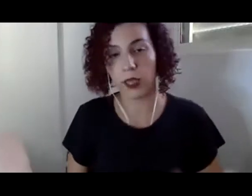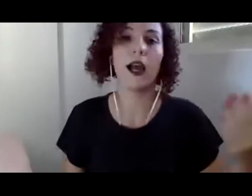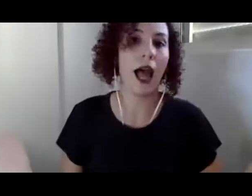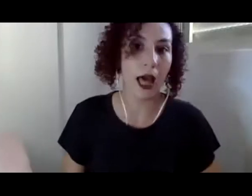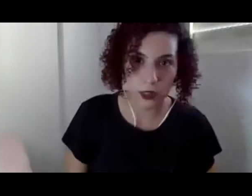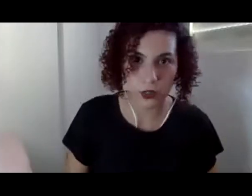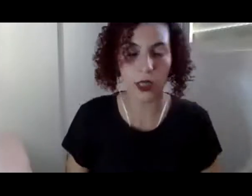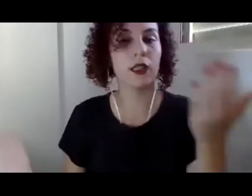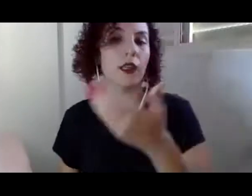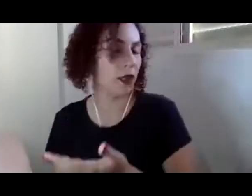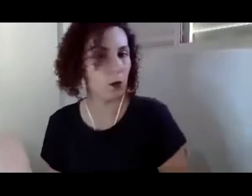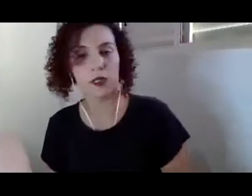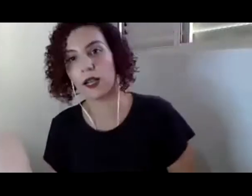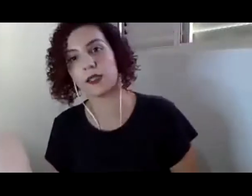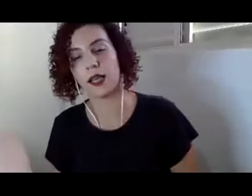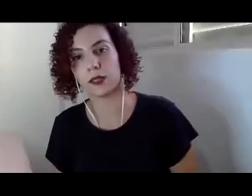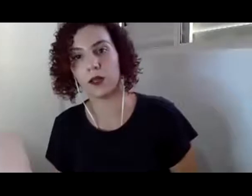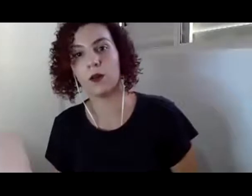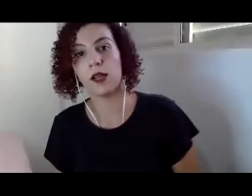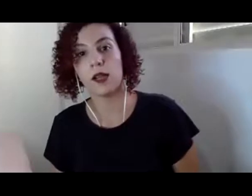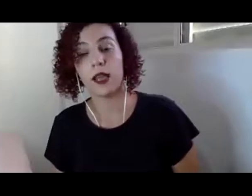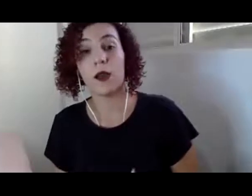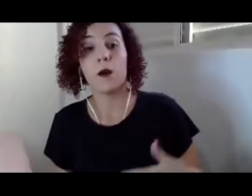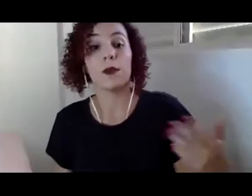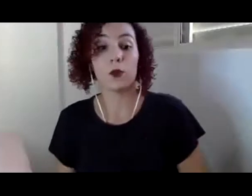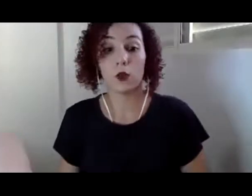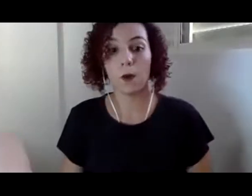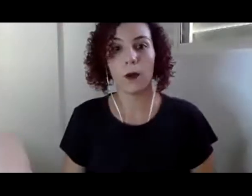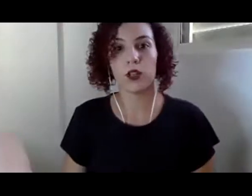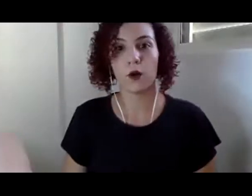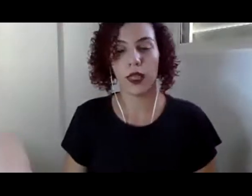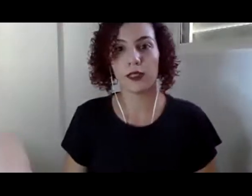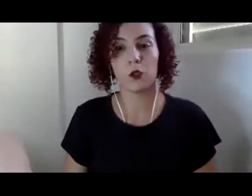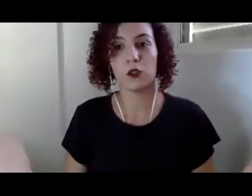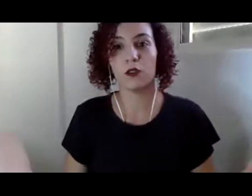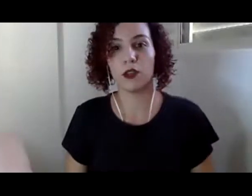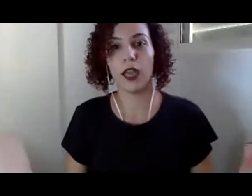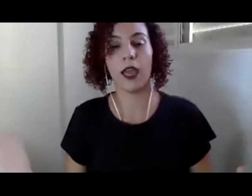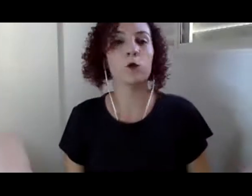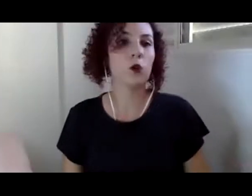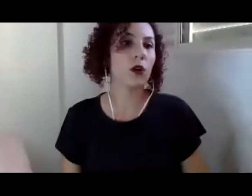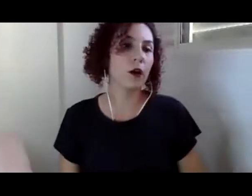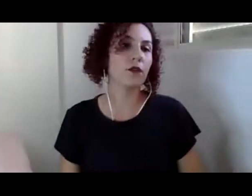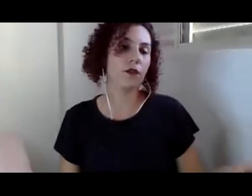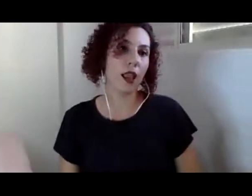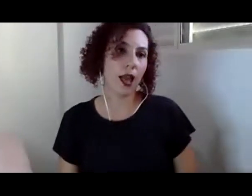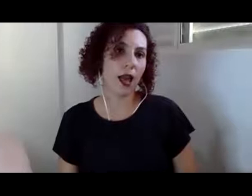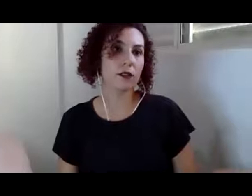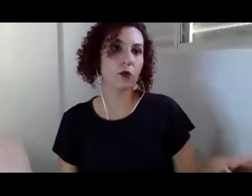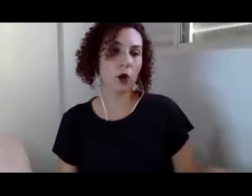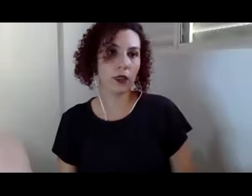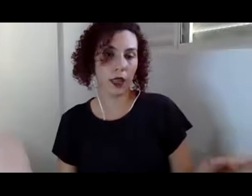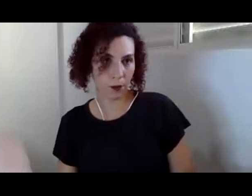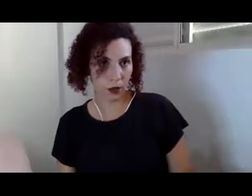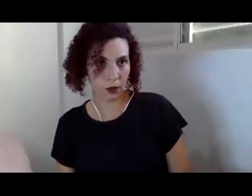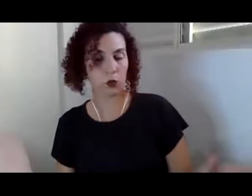Deveriam ter a legenda e uma sinalização, né? Mas o que normalmente acontece que a gente vê é o jornal vai falar